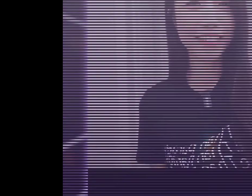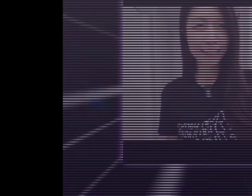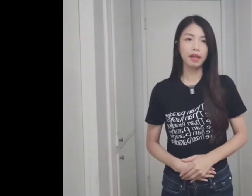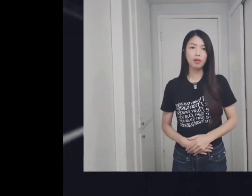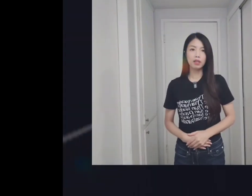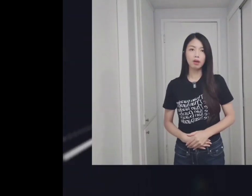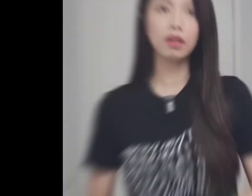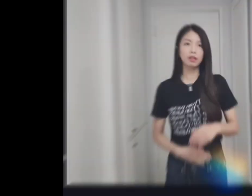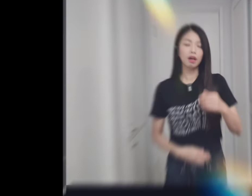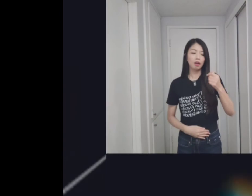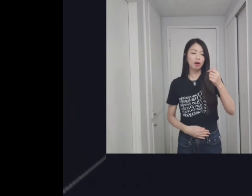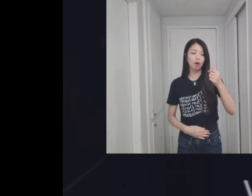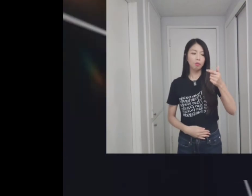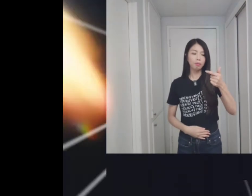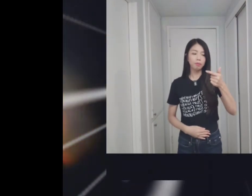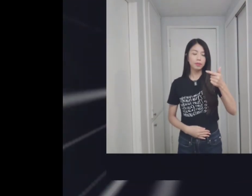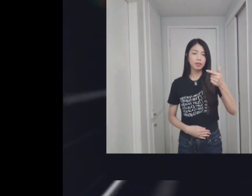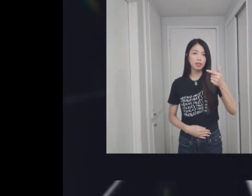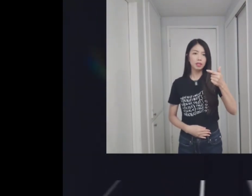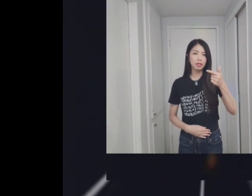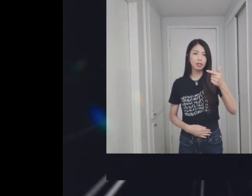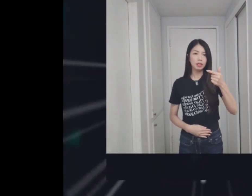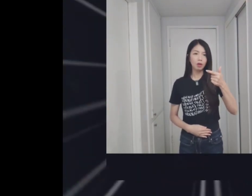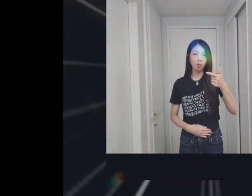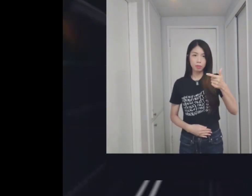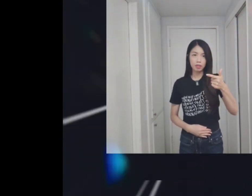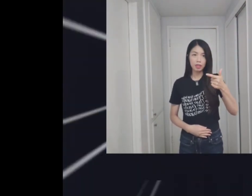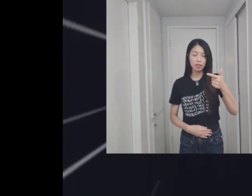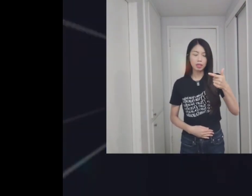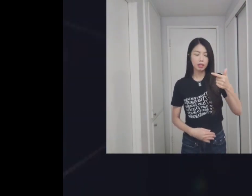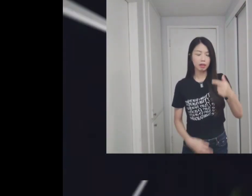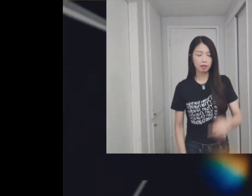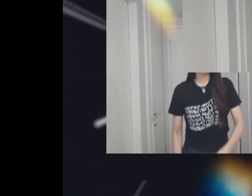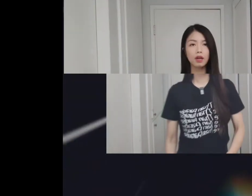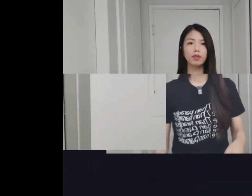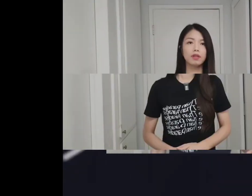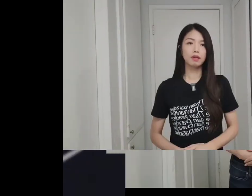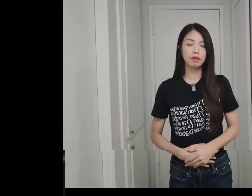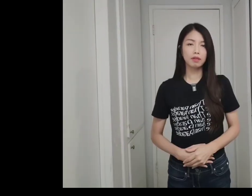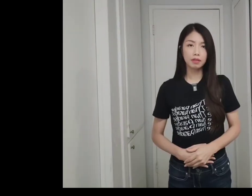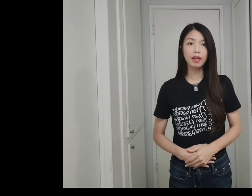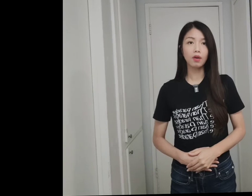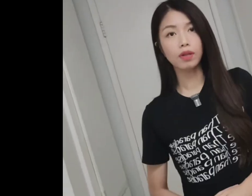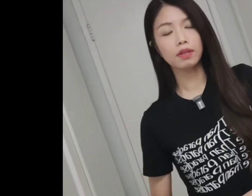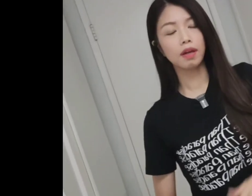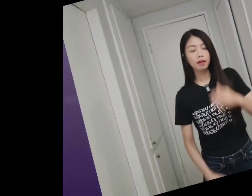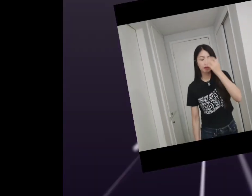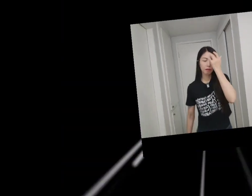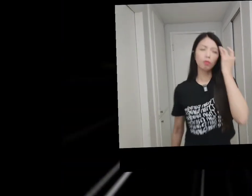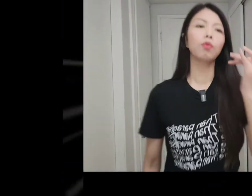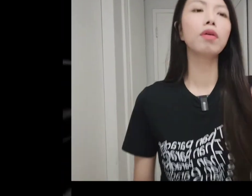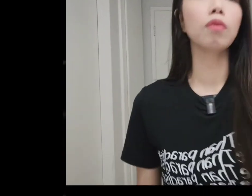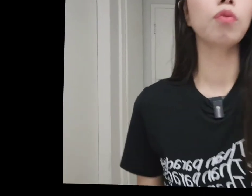진짜 인데요. 키역은 엄지, 검지, 은혜라고 한 뜻의, 은혜라고 한